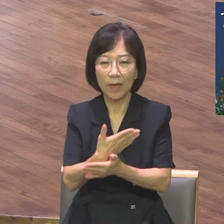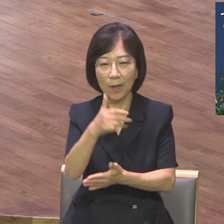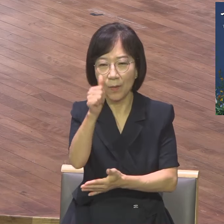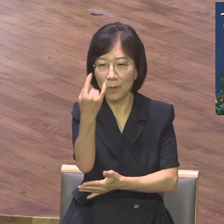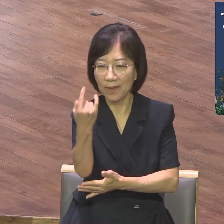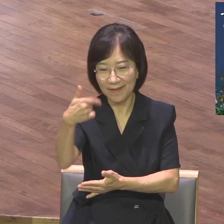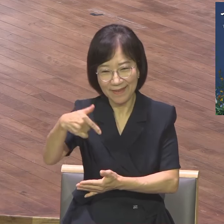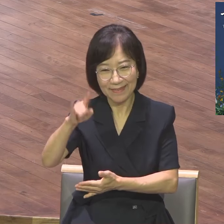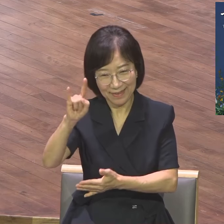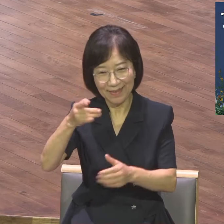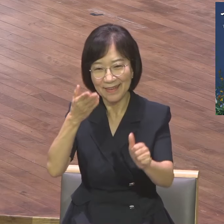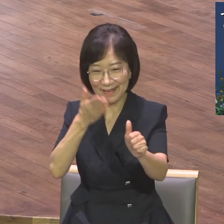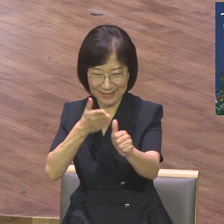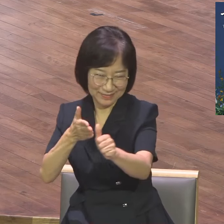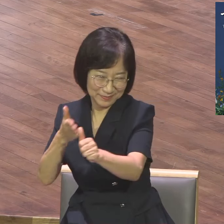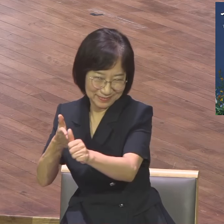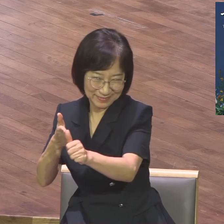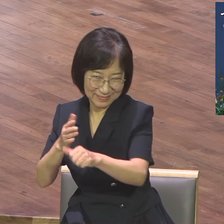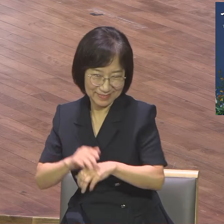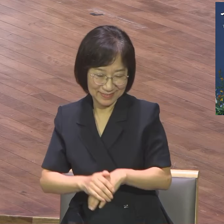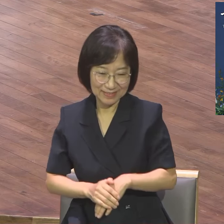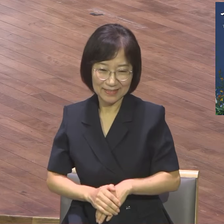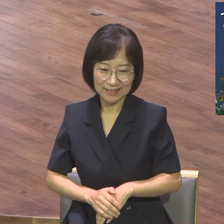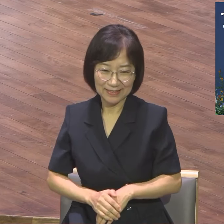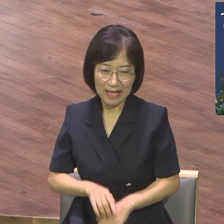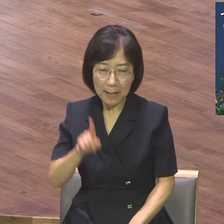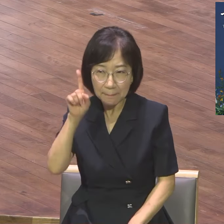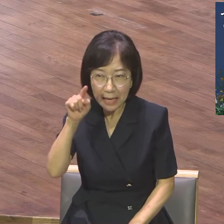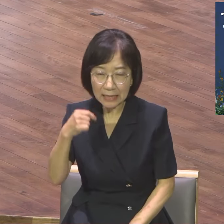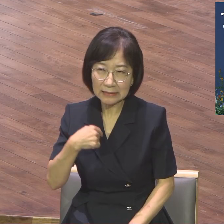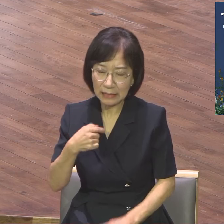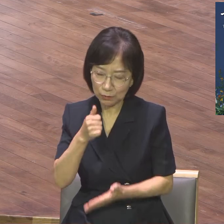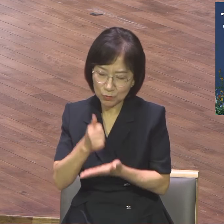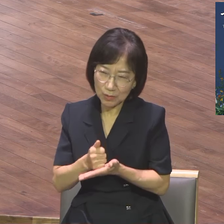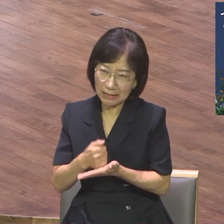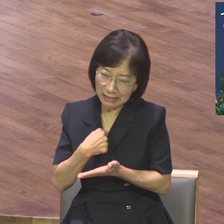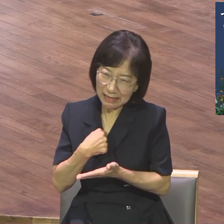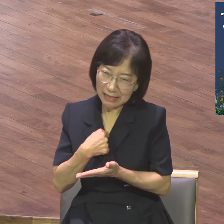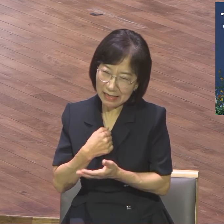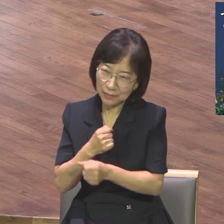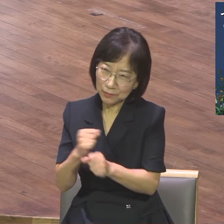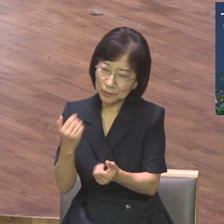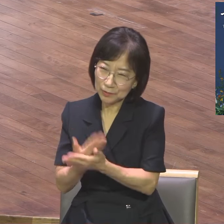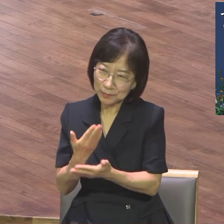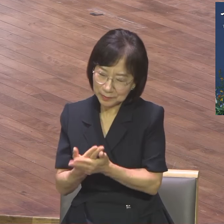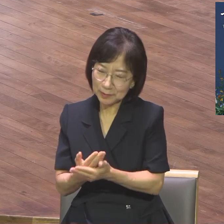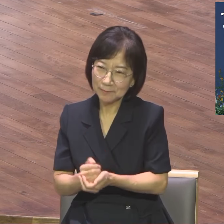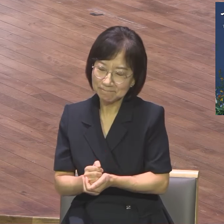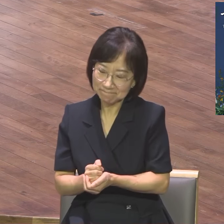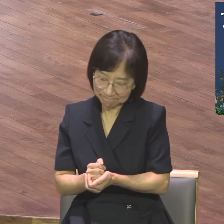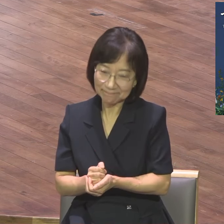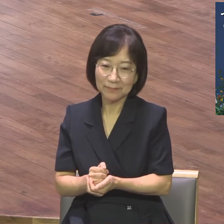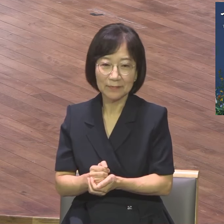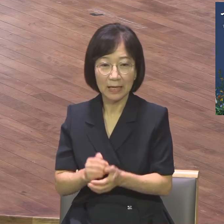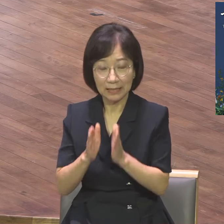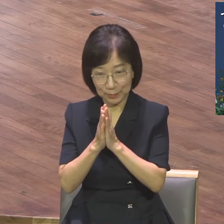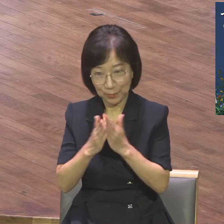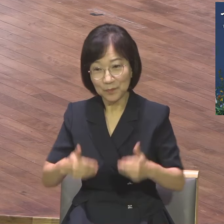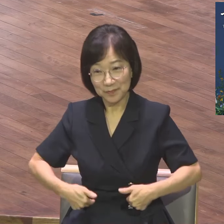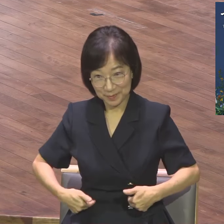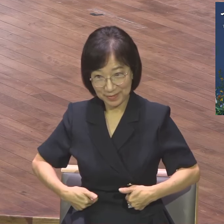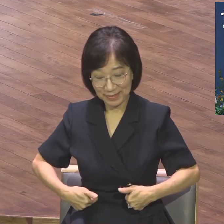우리가 매일 기도하면서 해야 될 것이 뭐냐? 매일 하루에 지은 죄 회개해야 돼요. 주님의 십자가의 보혈의